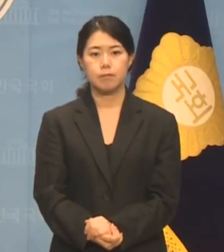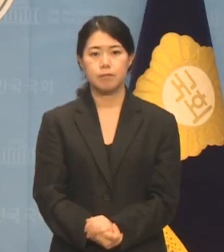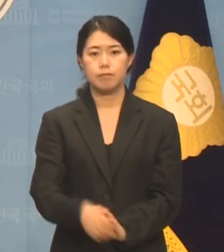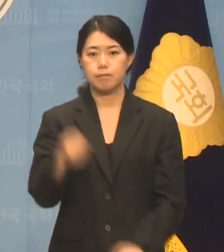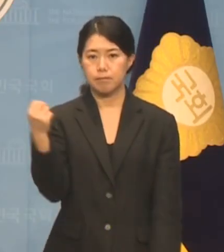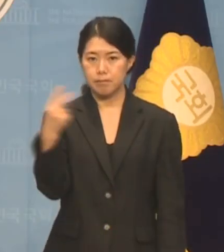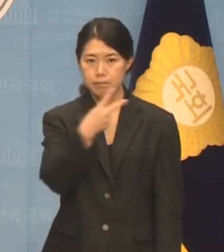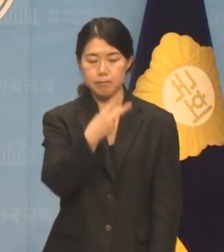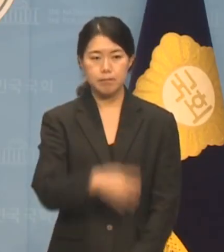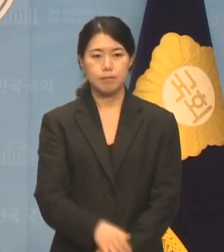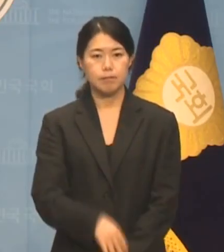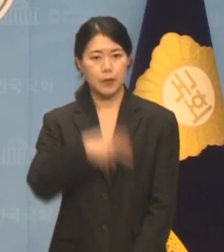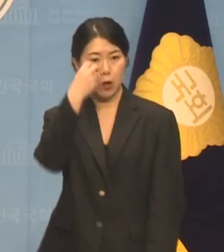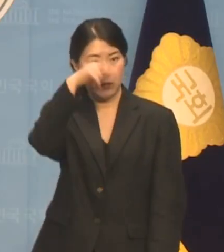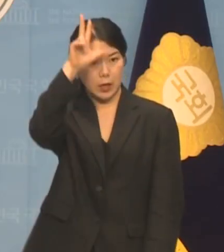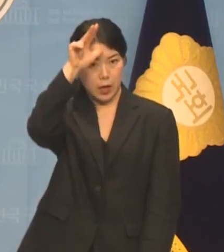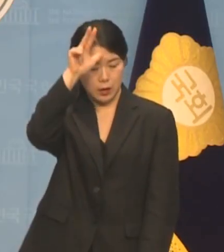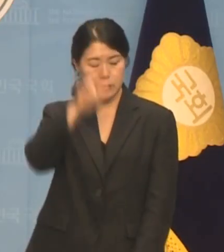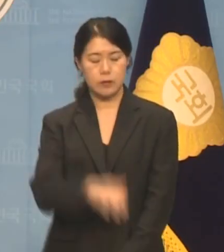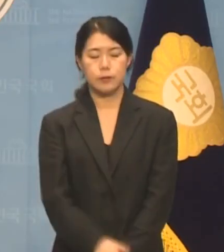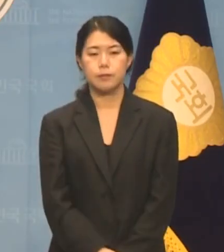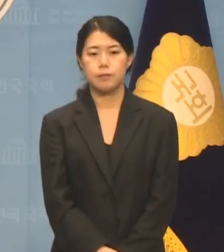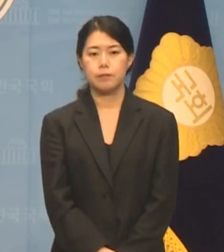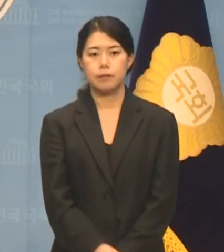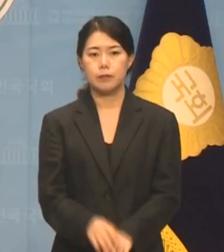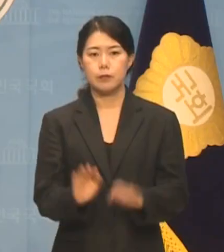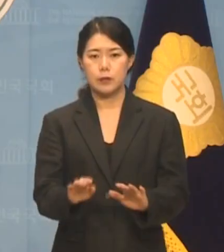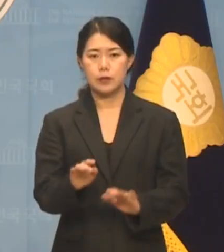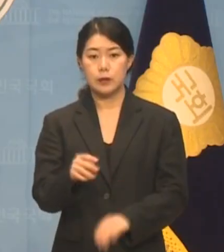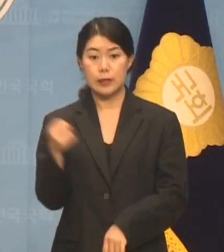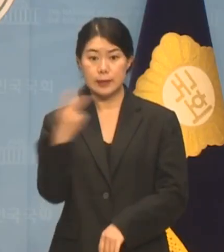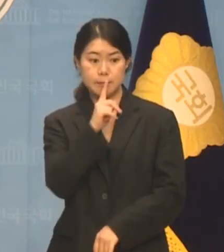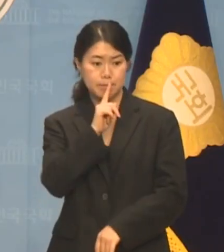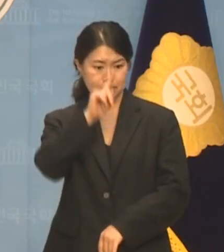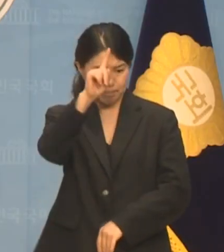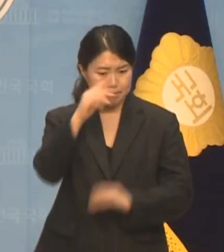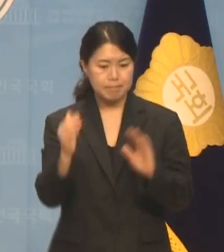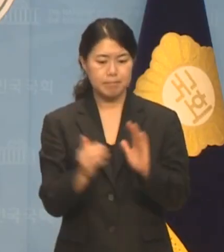아울러 검사가 이미 상고를 제기하였으므로